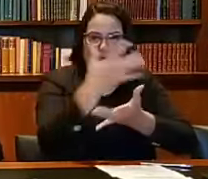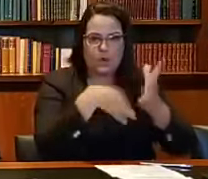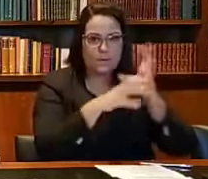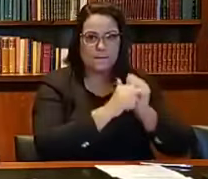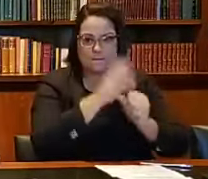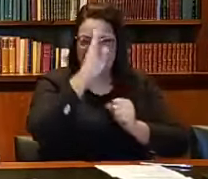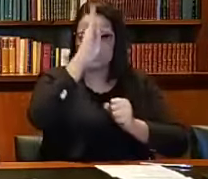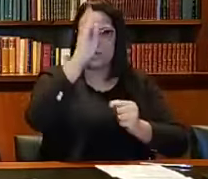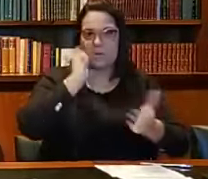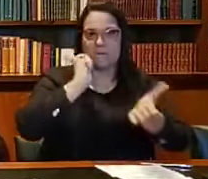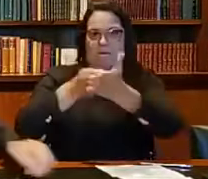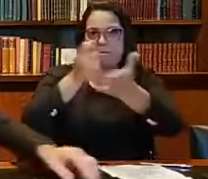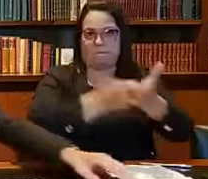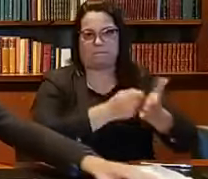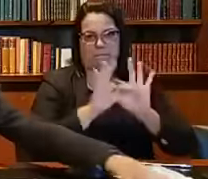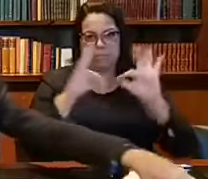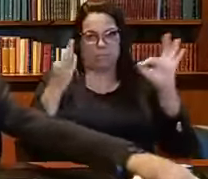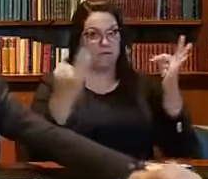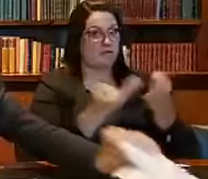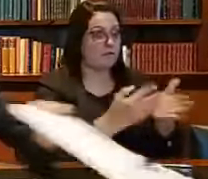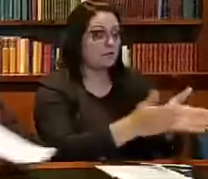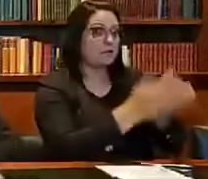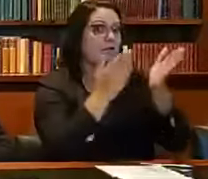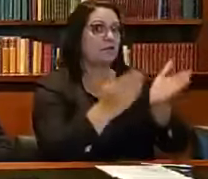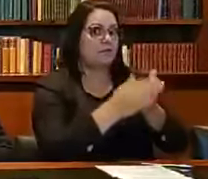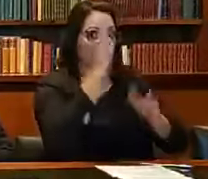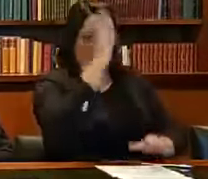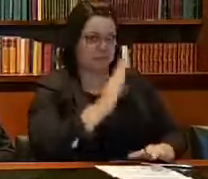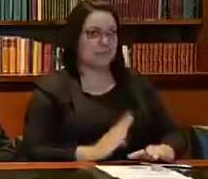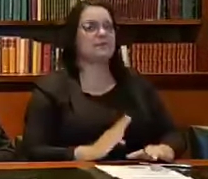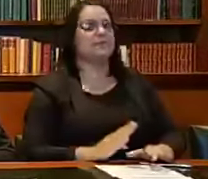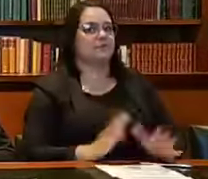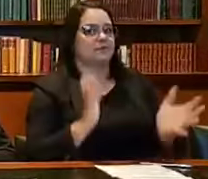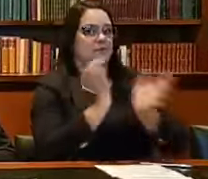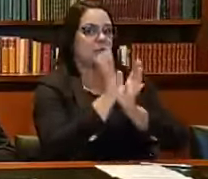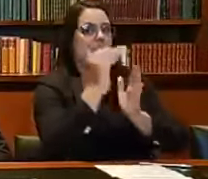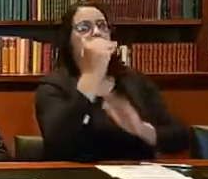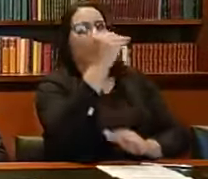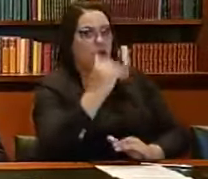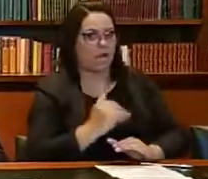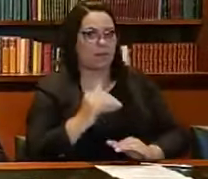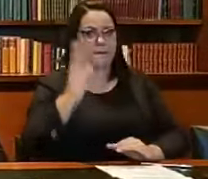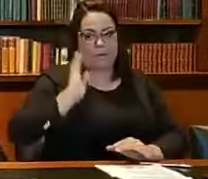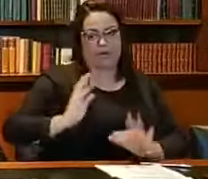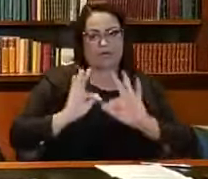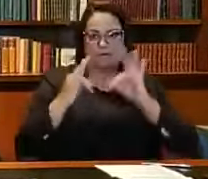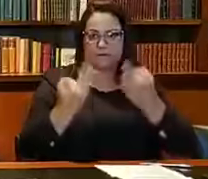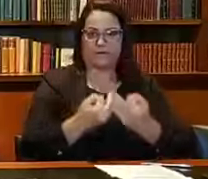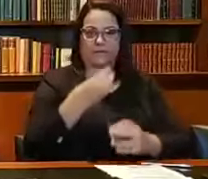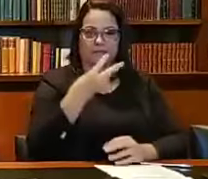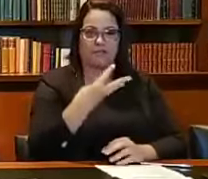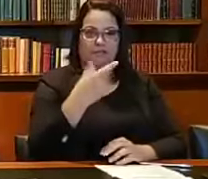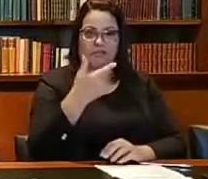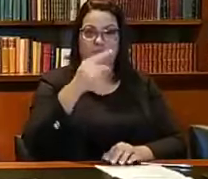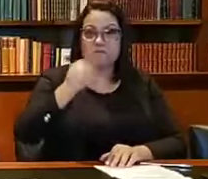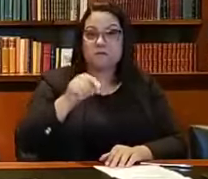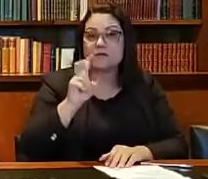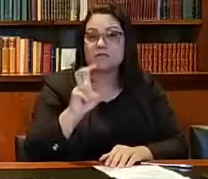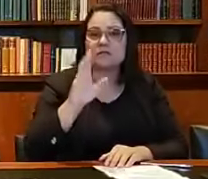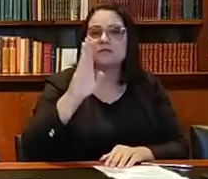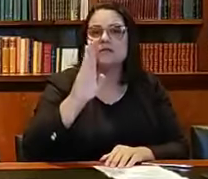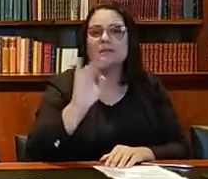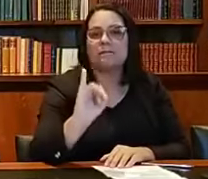carentes brasileiras no programa Bolsa Família. Foram 32,5 bilhões de reais